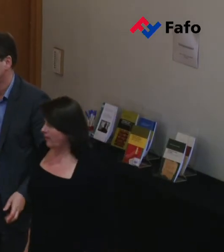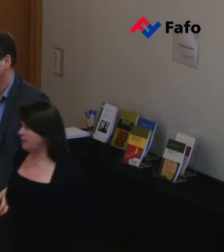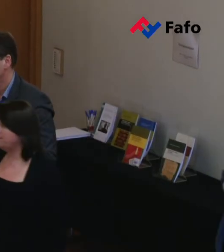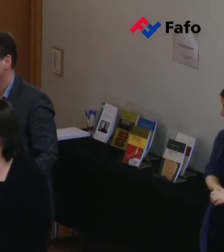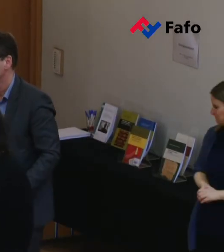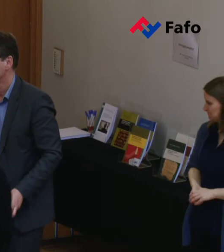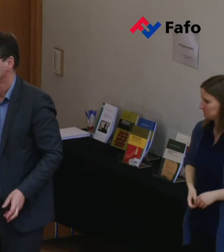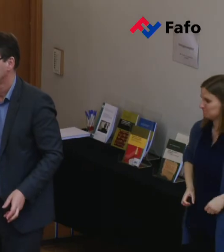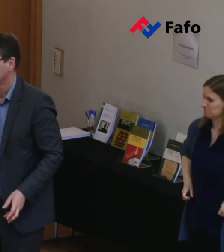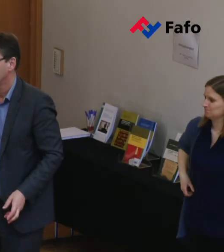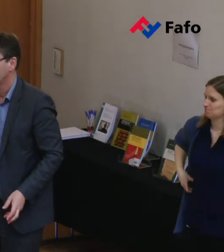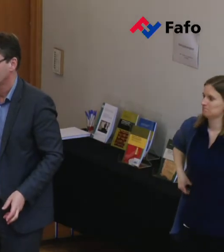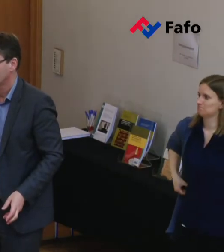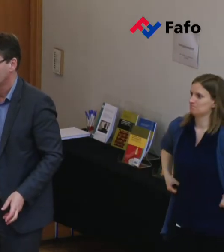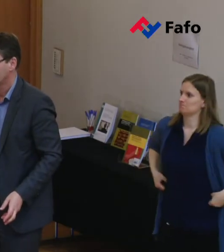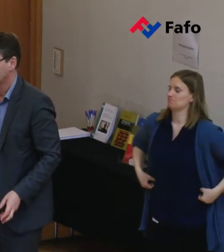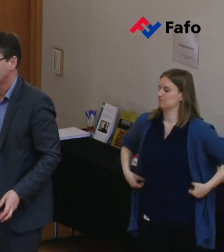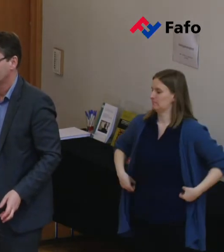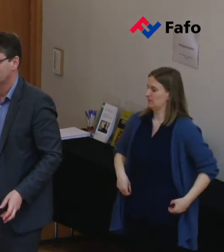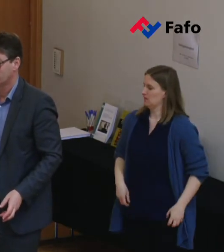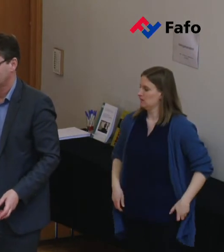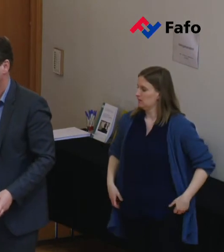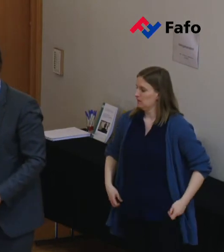Du kom ikke noe bedre bort.